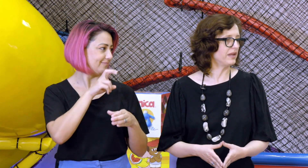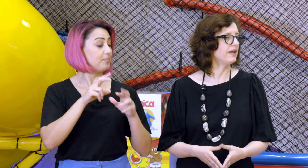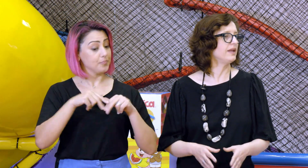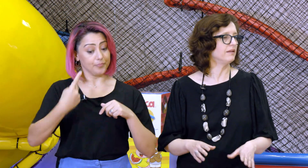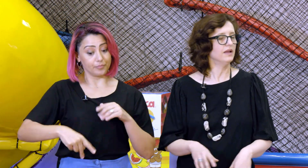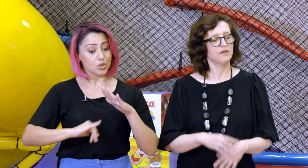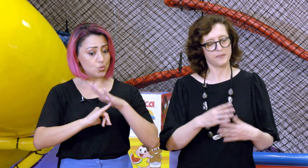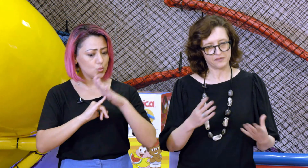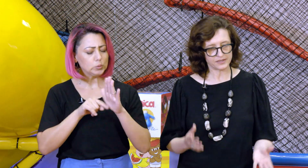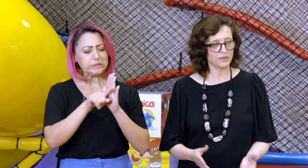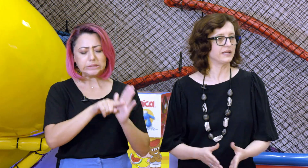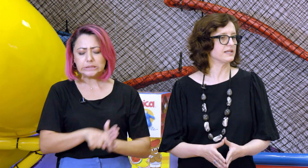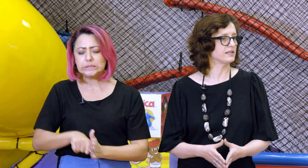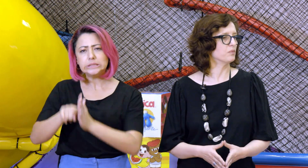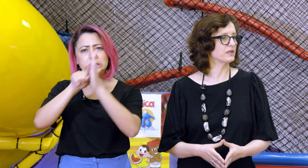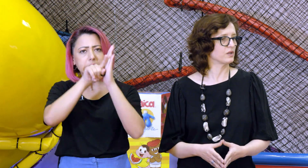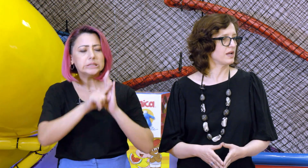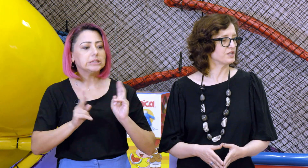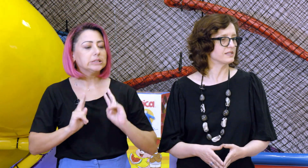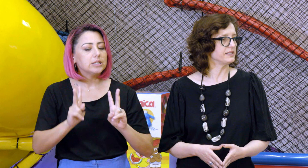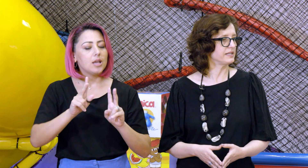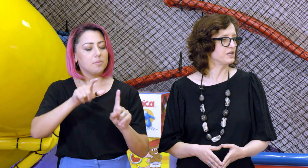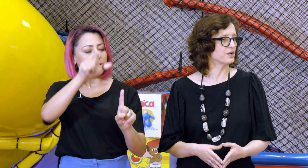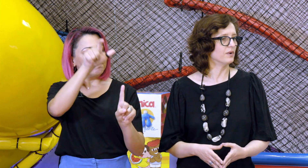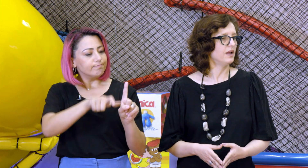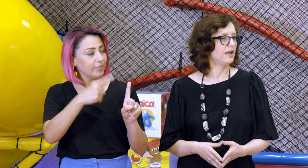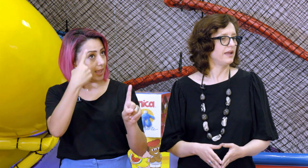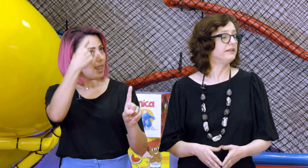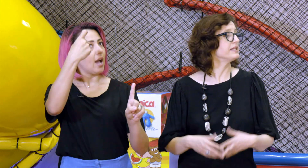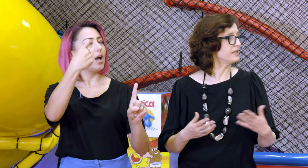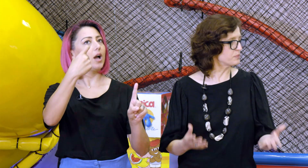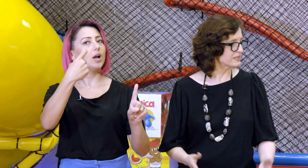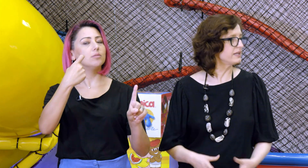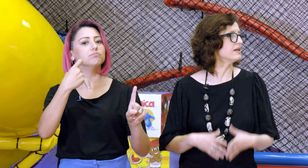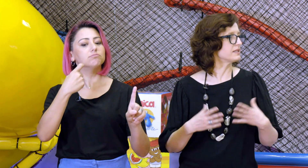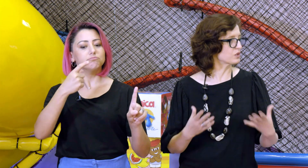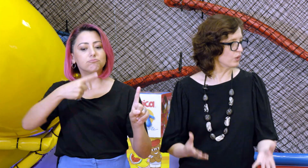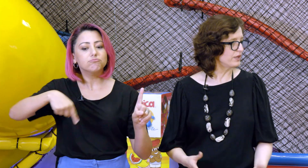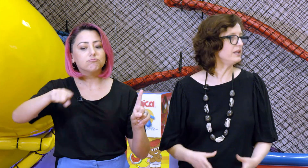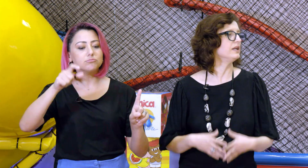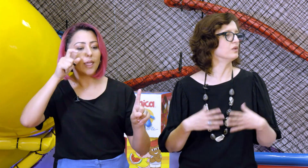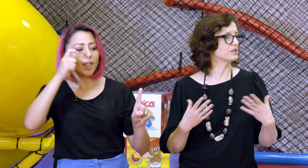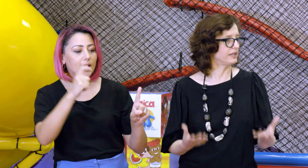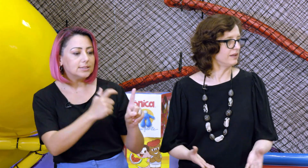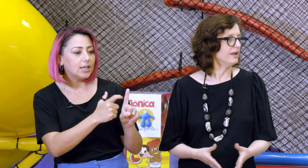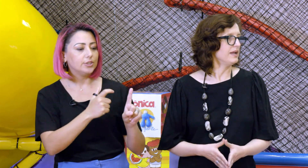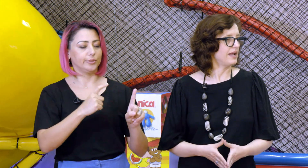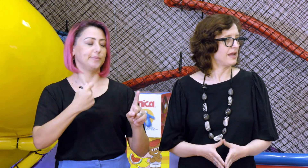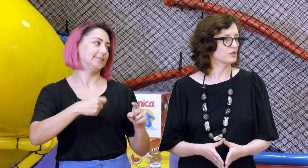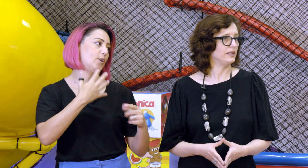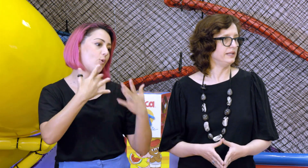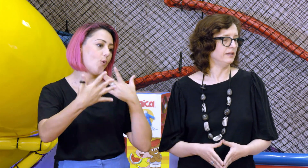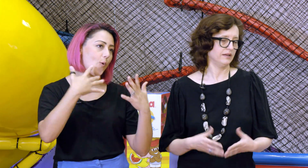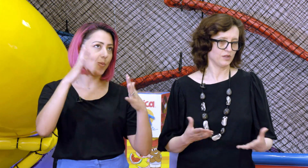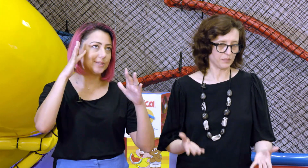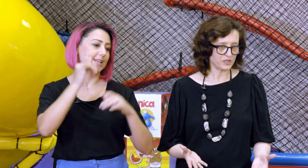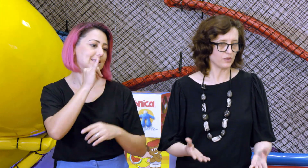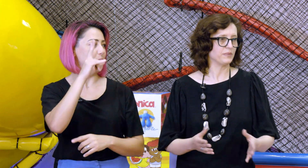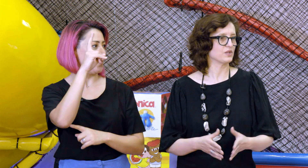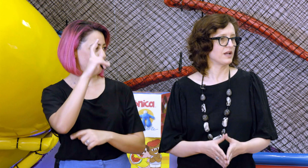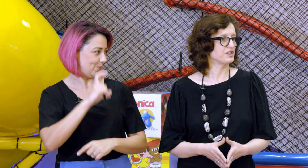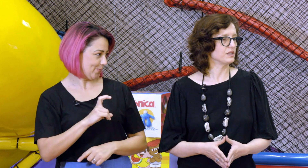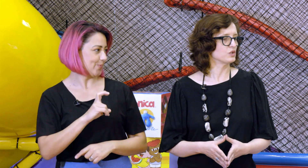pesquisando também para fazer uma criação, personagens que sejam interessantes para as crianças, coloridos, que a Sueli,